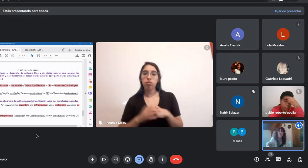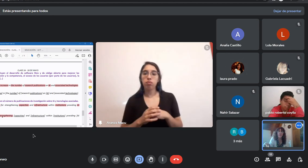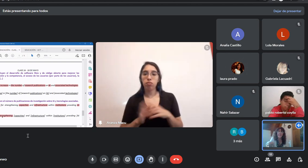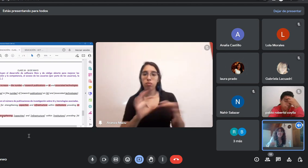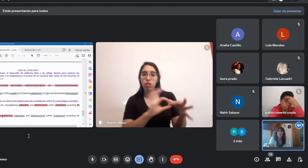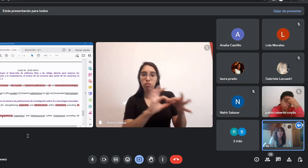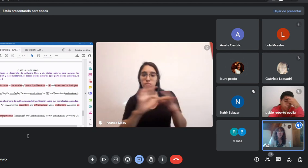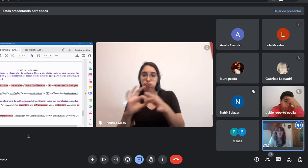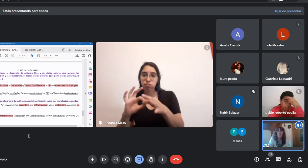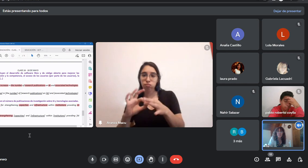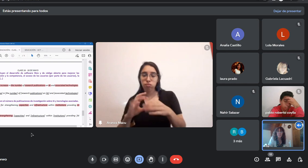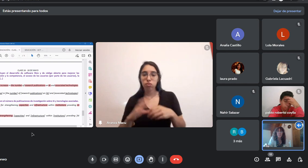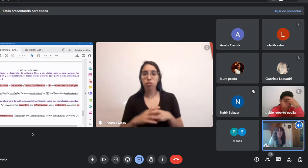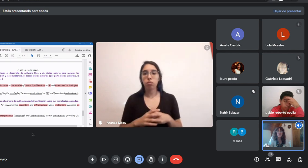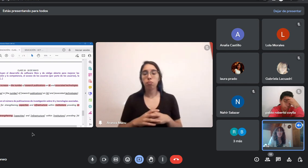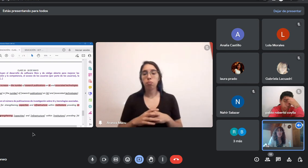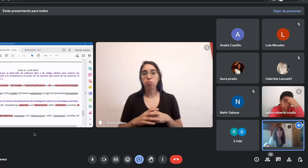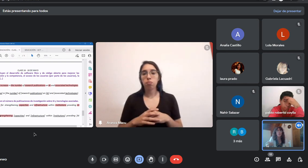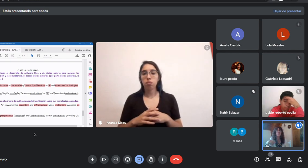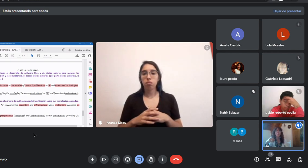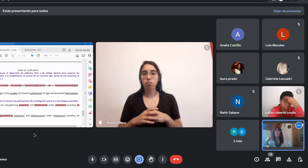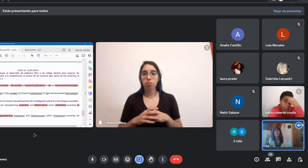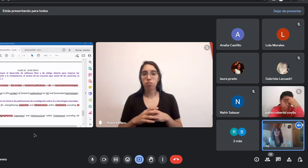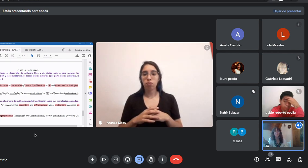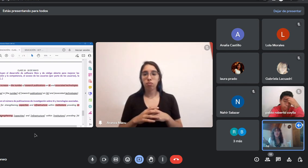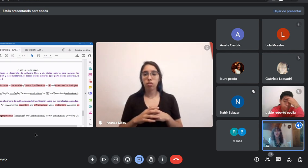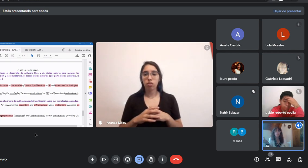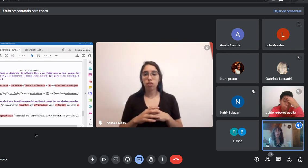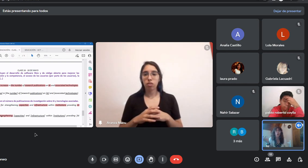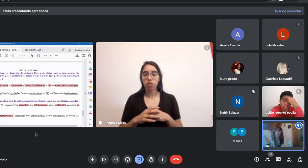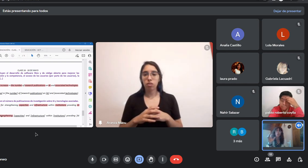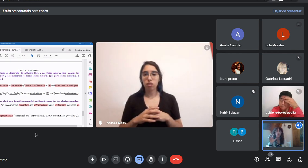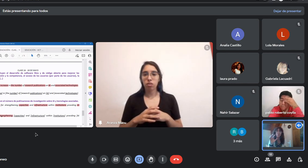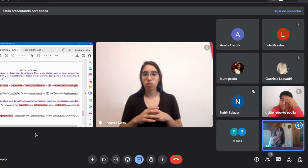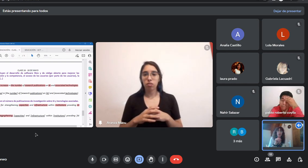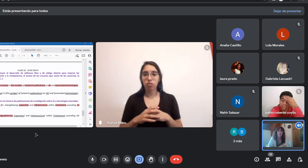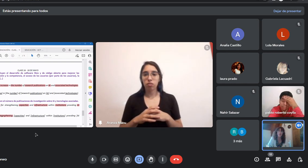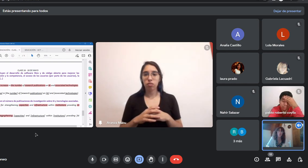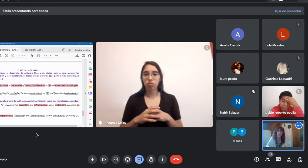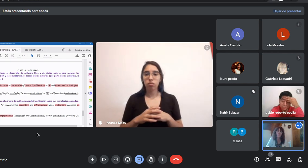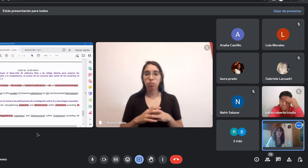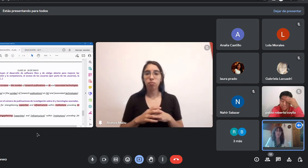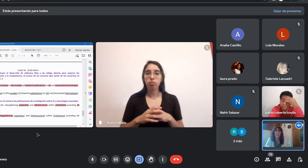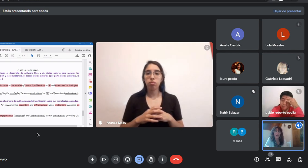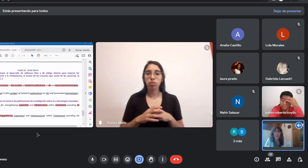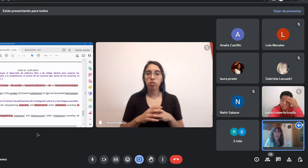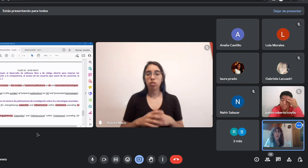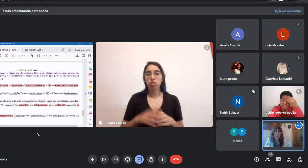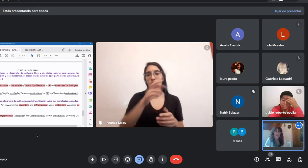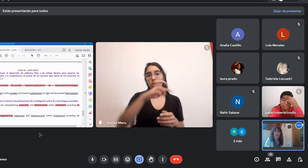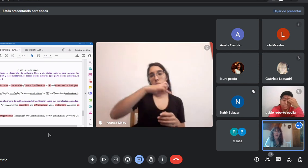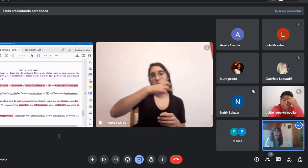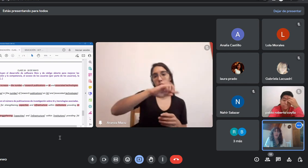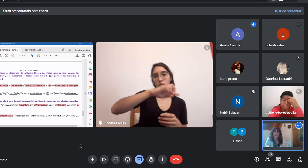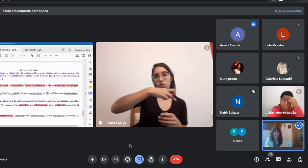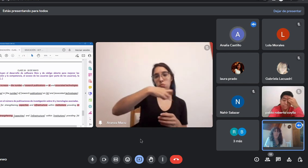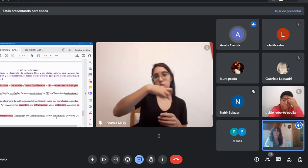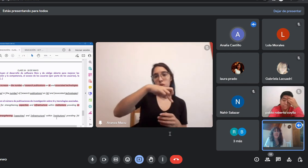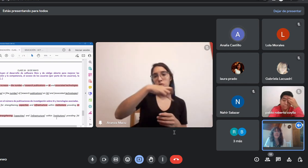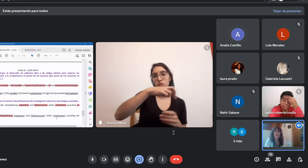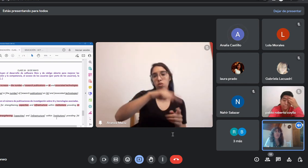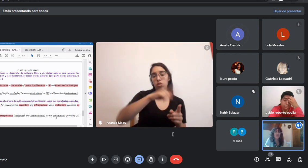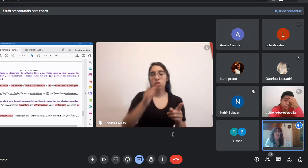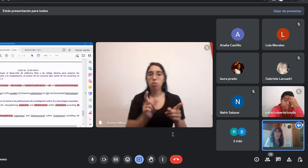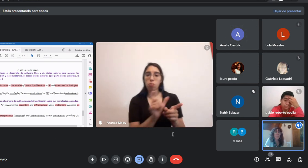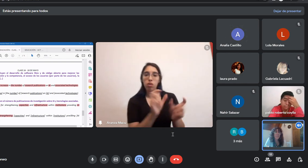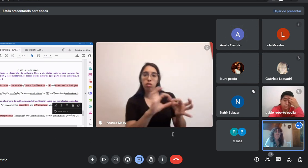esté relacionado con esa preposición, lo leemos en infinitivo o como sustantivo, ¿sí? Y